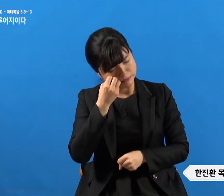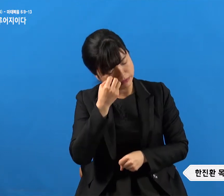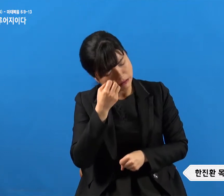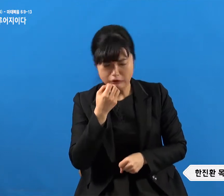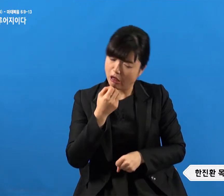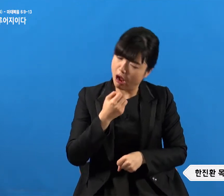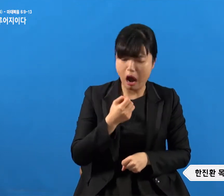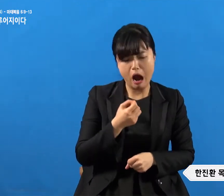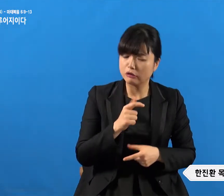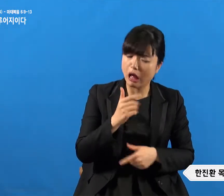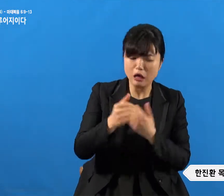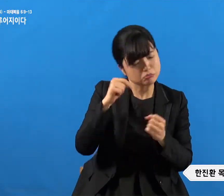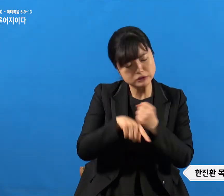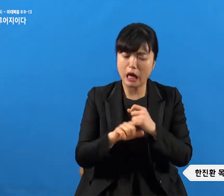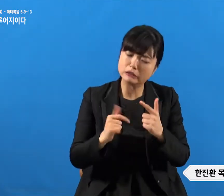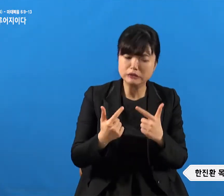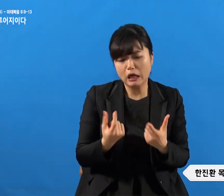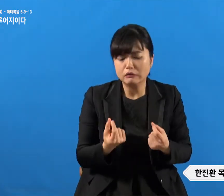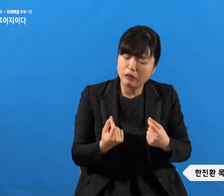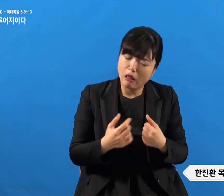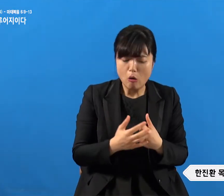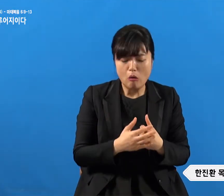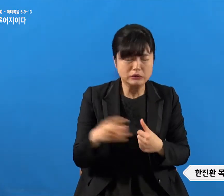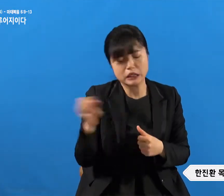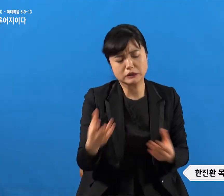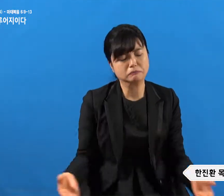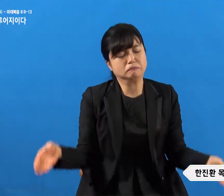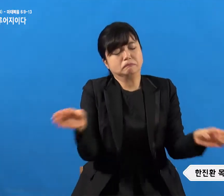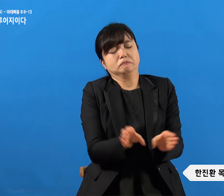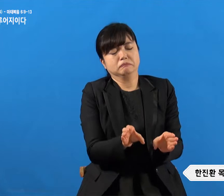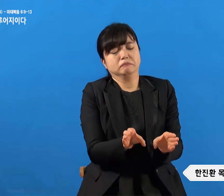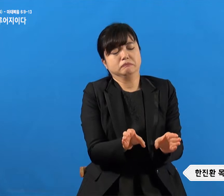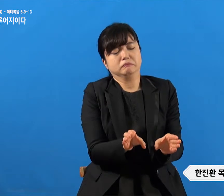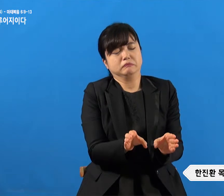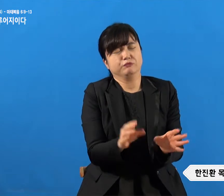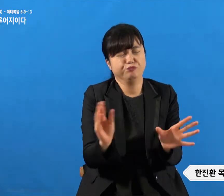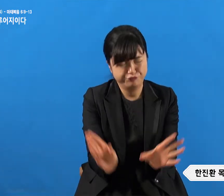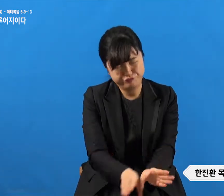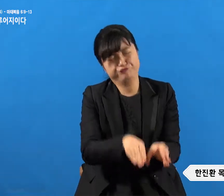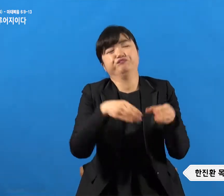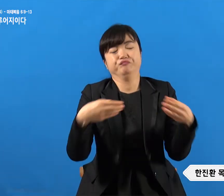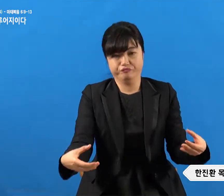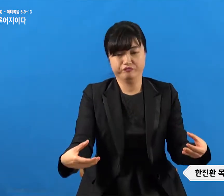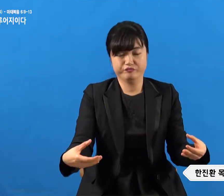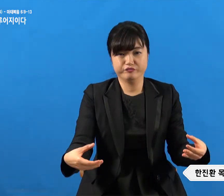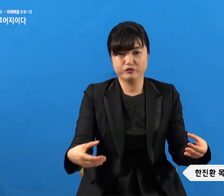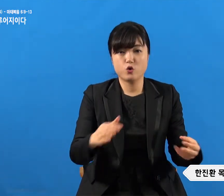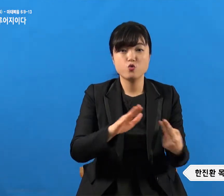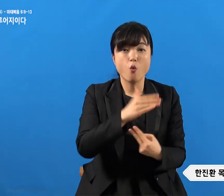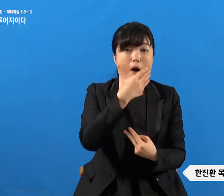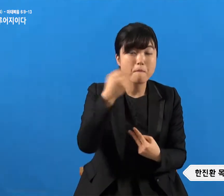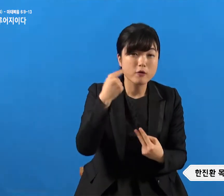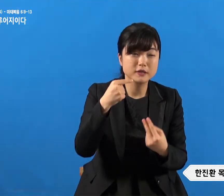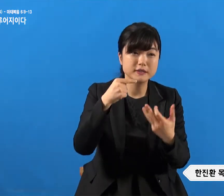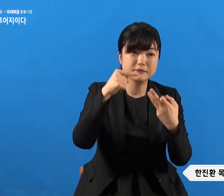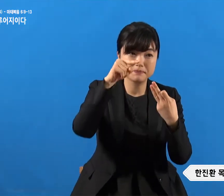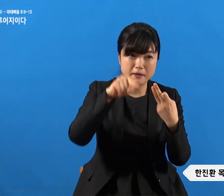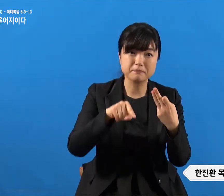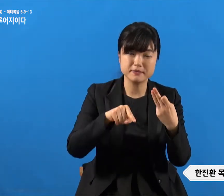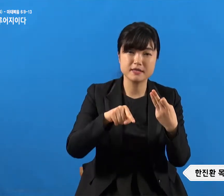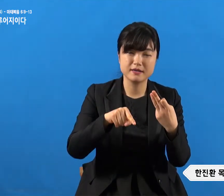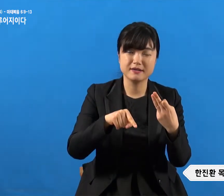이상하다. 이게 하나님의 뜻은 아닐 텐데 다시 한번 해서 아무렇게나 착 폈는데 이제는 요한복음